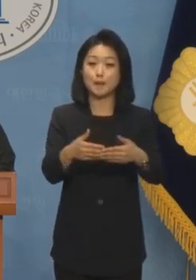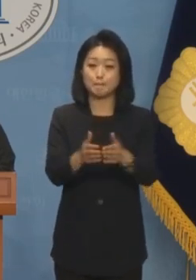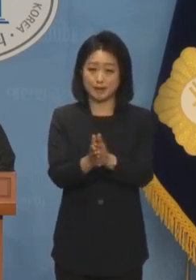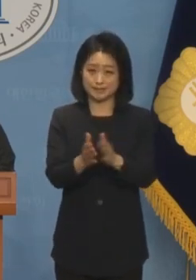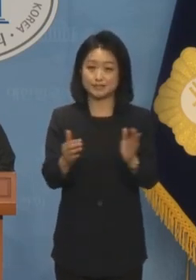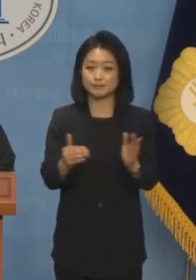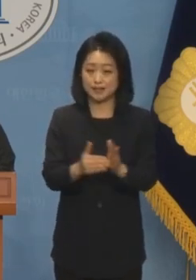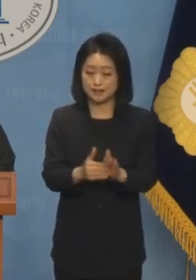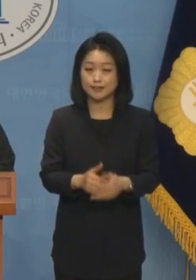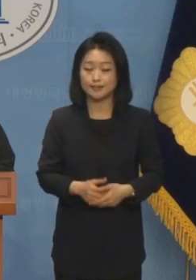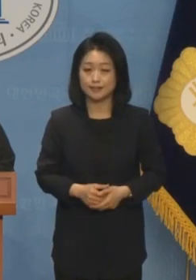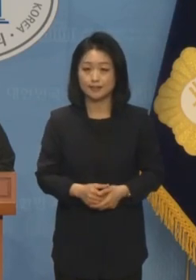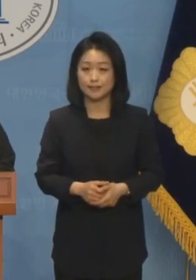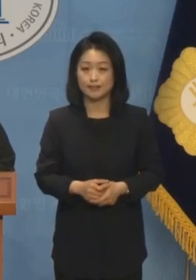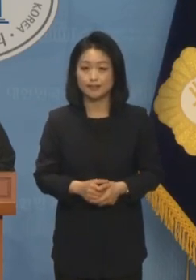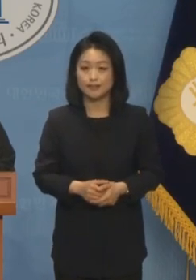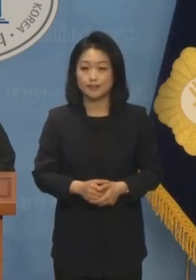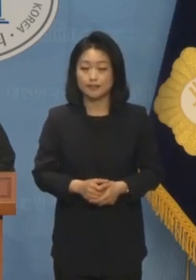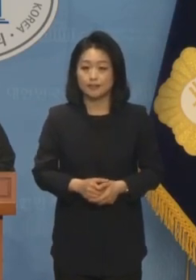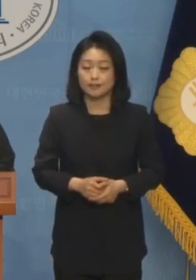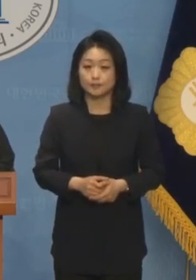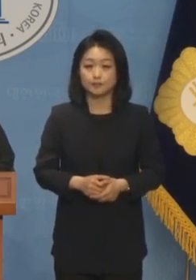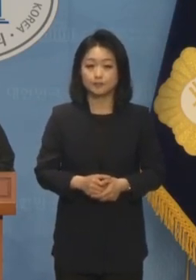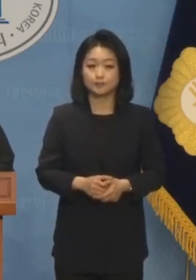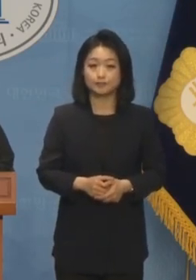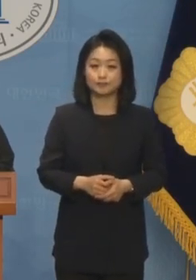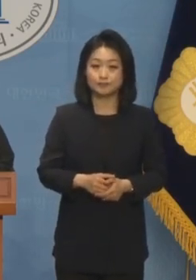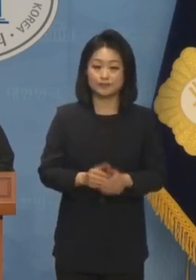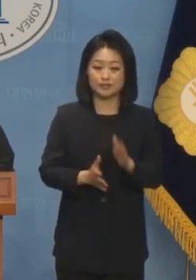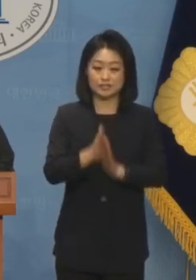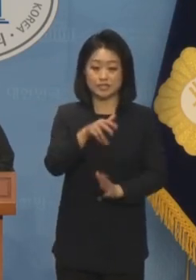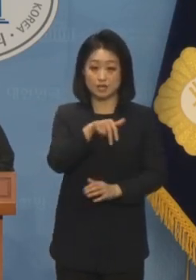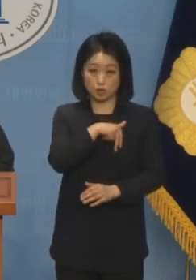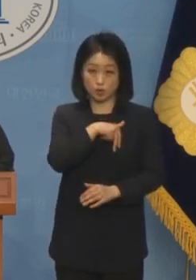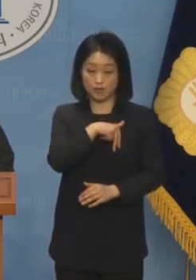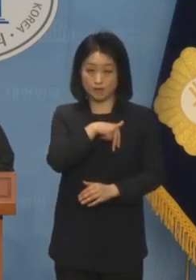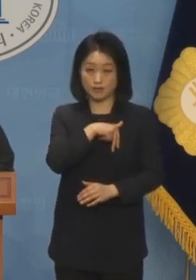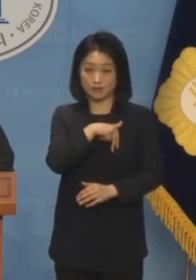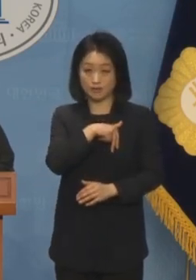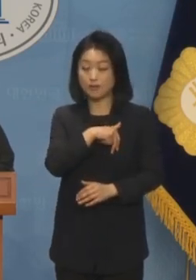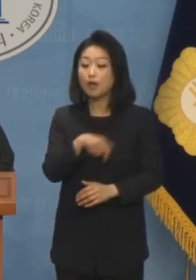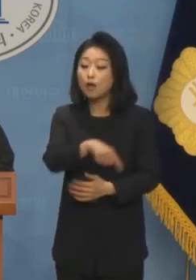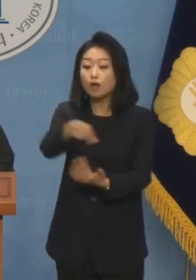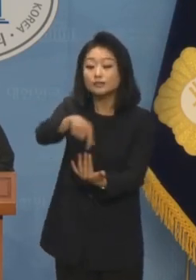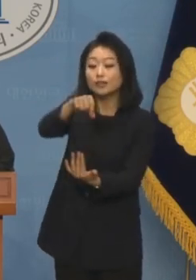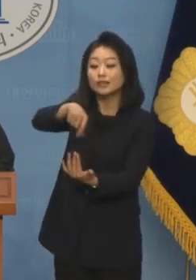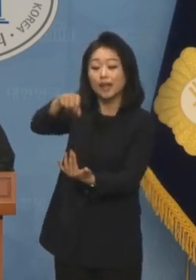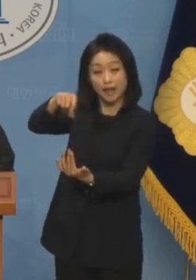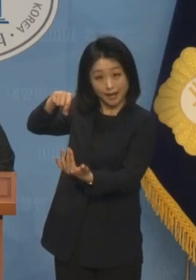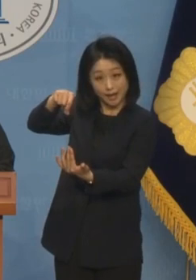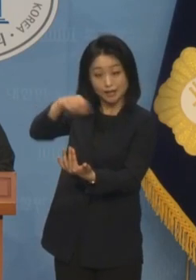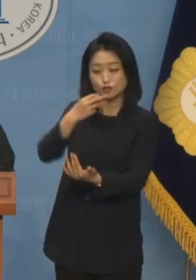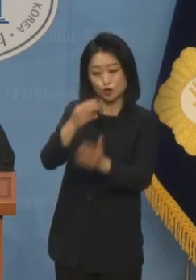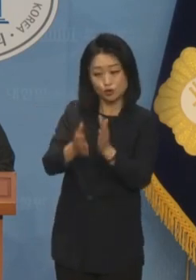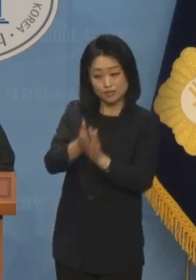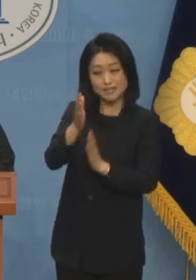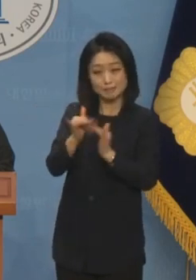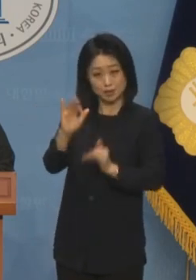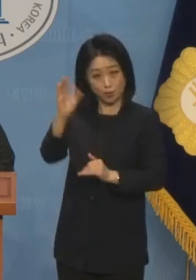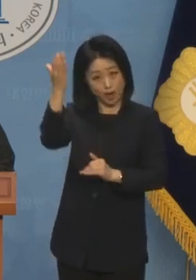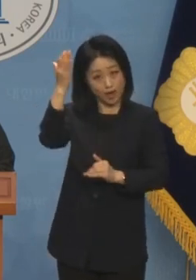폐지했기 때문입니다. 자신들이 선택한 이들만 서울 시민이 될 수 있다는 참으로